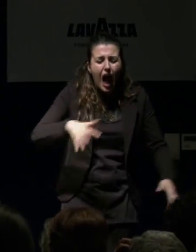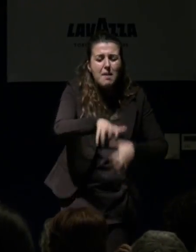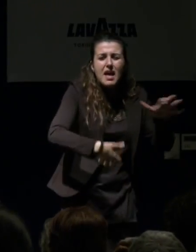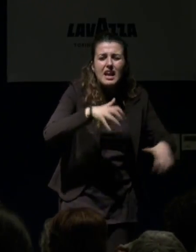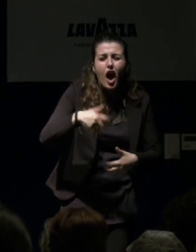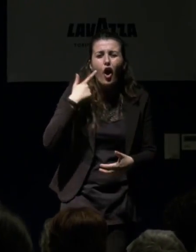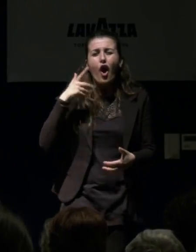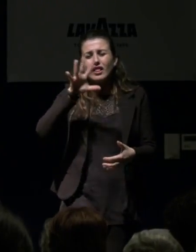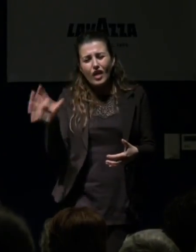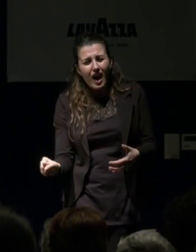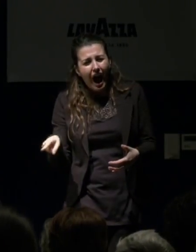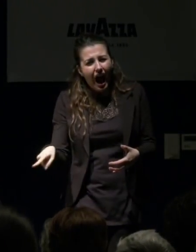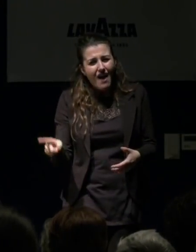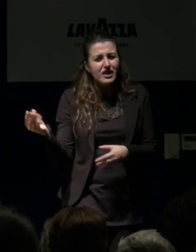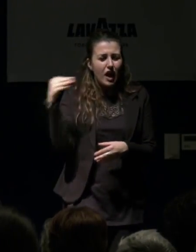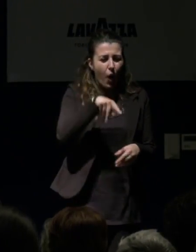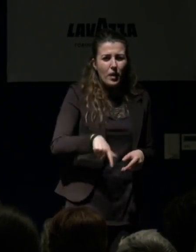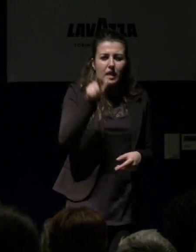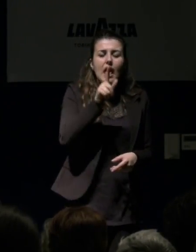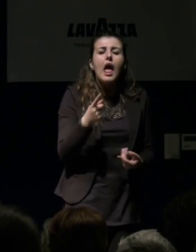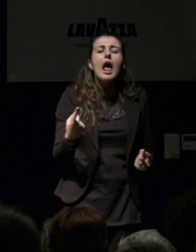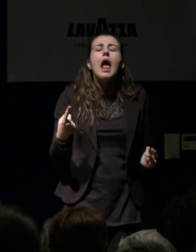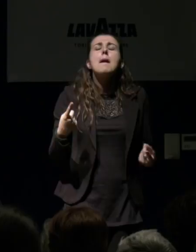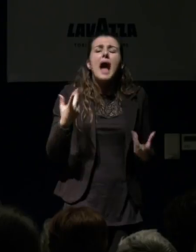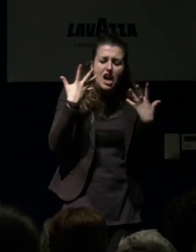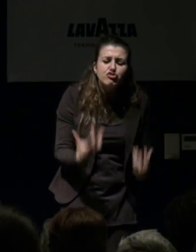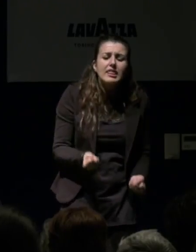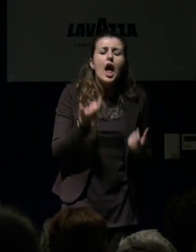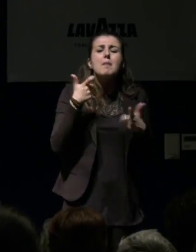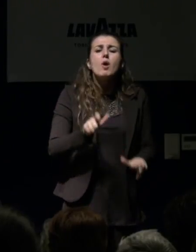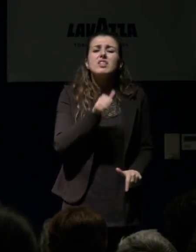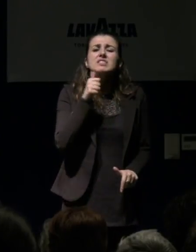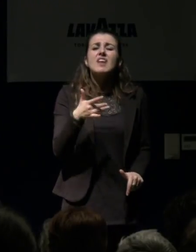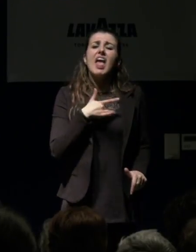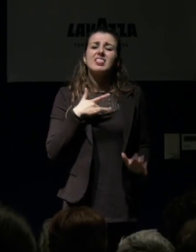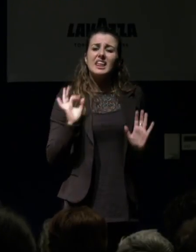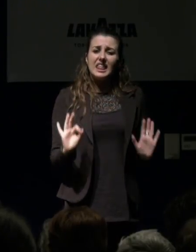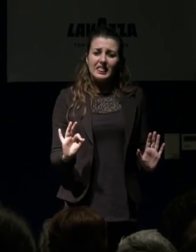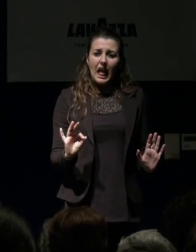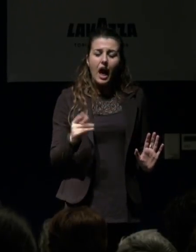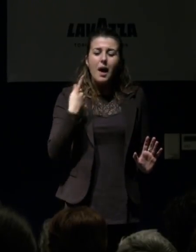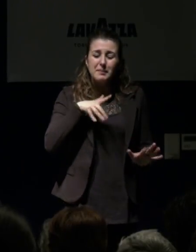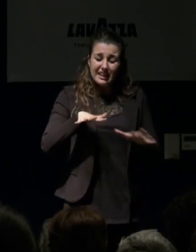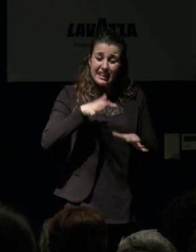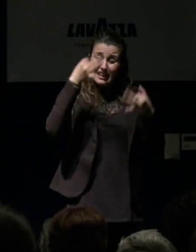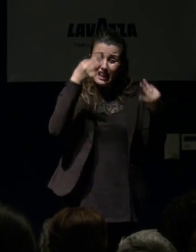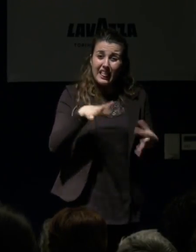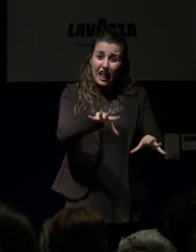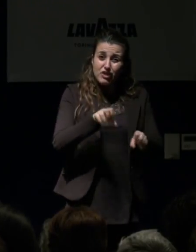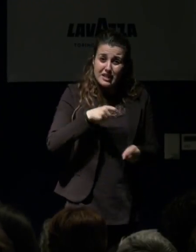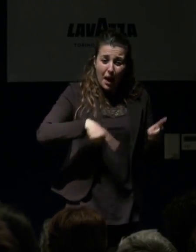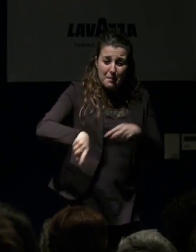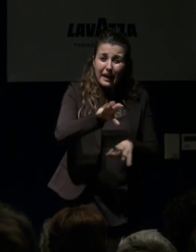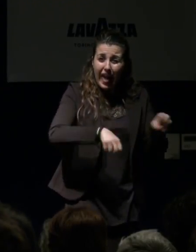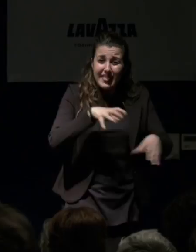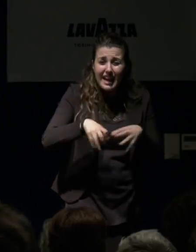eppure lo hanno fatto per un sussulto di dignità prima di ogni altra cosa a muoverle è stato un senso innato di